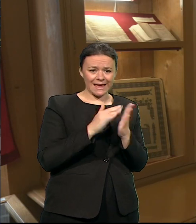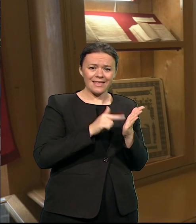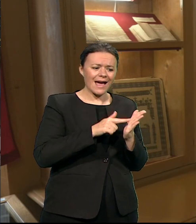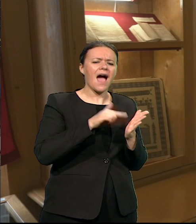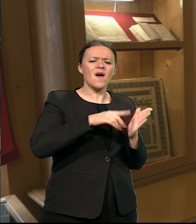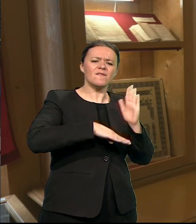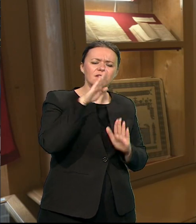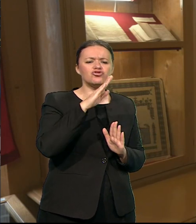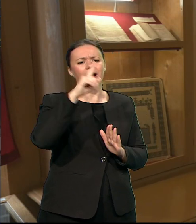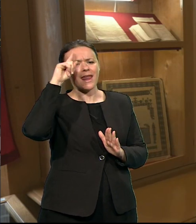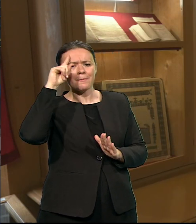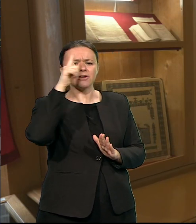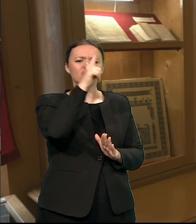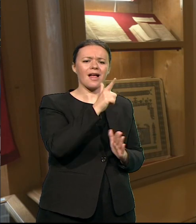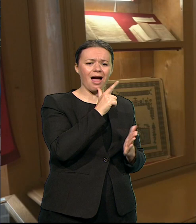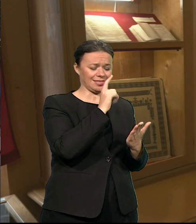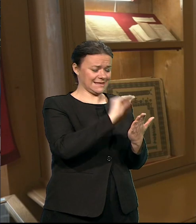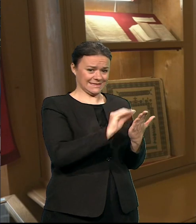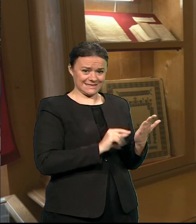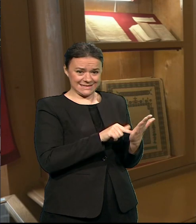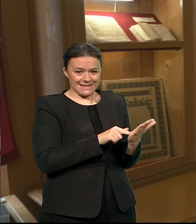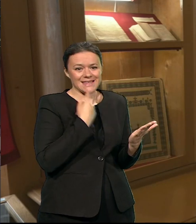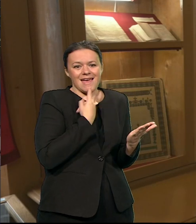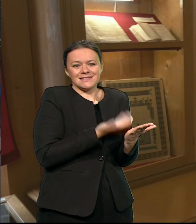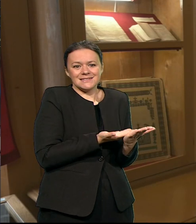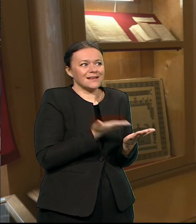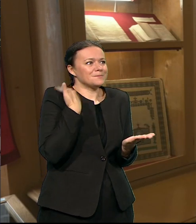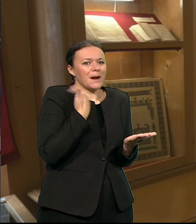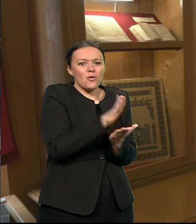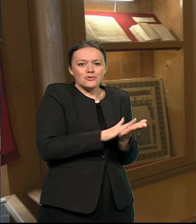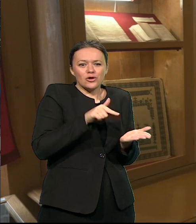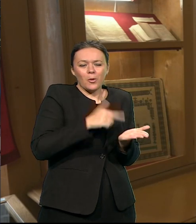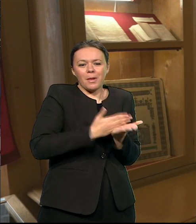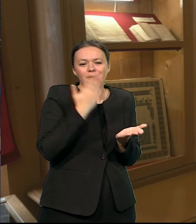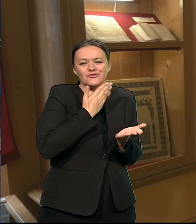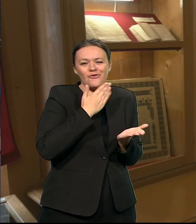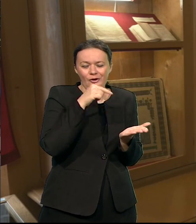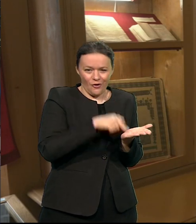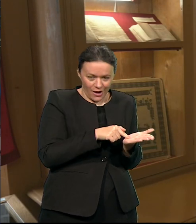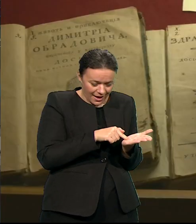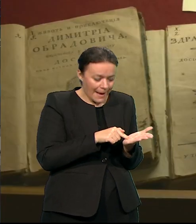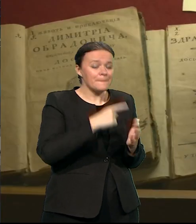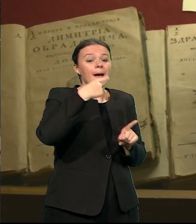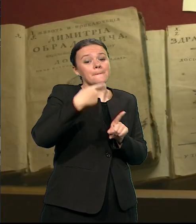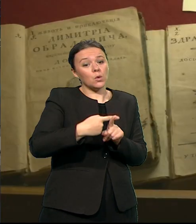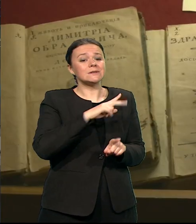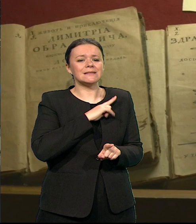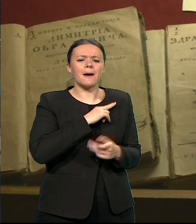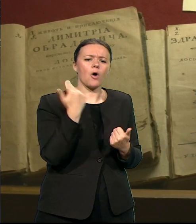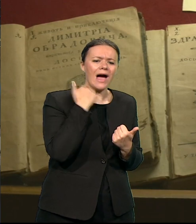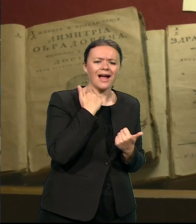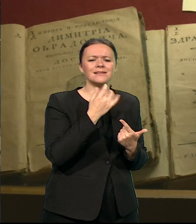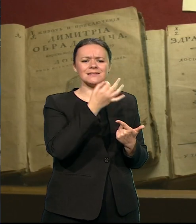i na latinskom jeziku zato što se u početku nastava i odvijala na tim jezicima. Pored toga imamo moje knjige i na